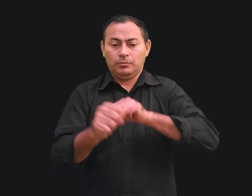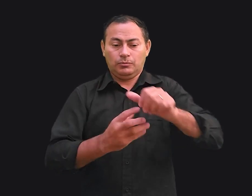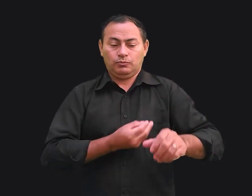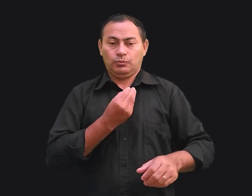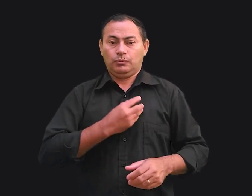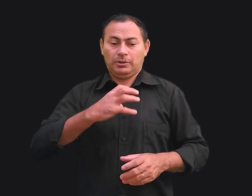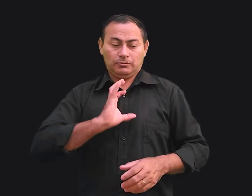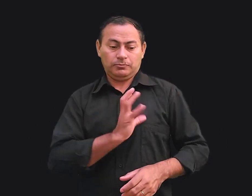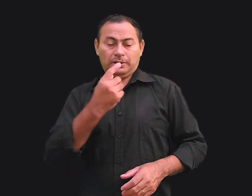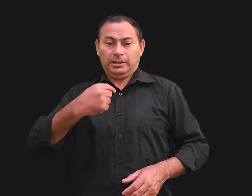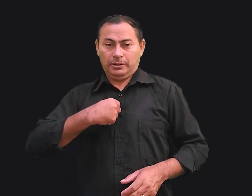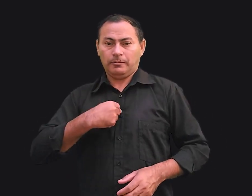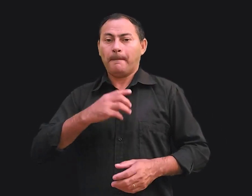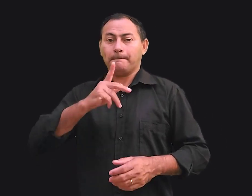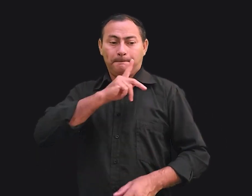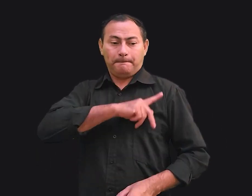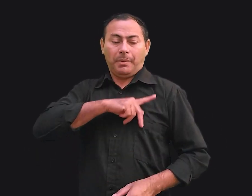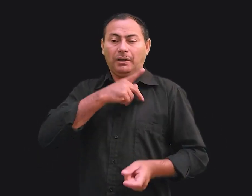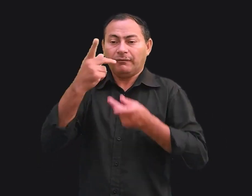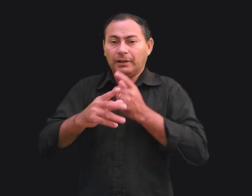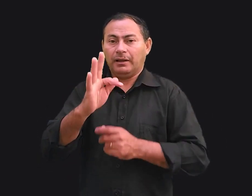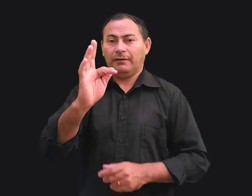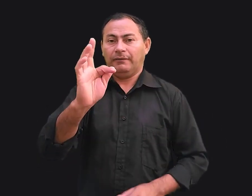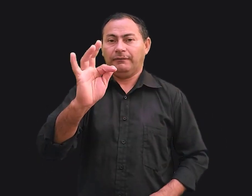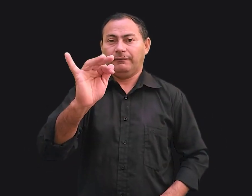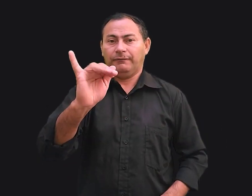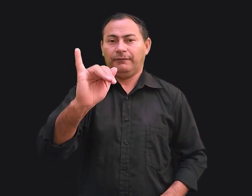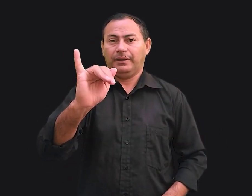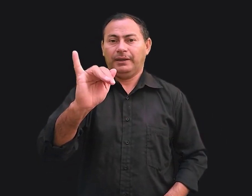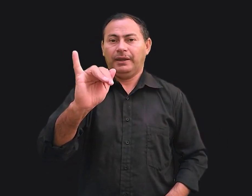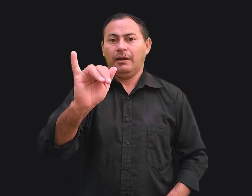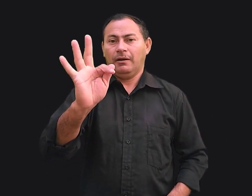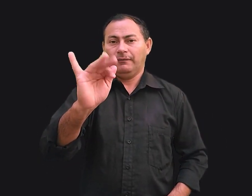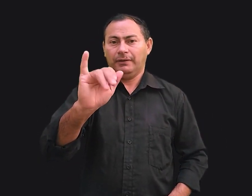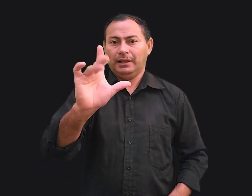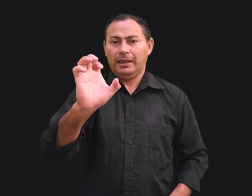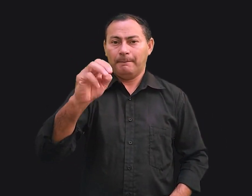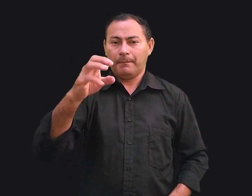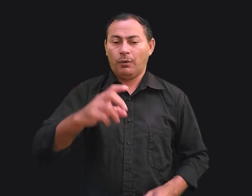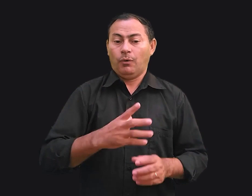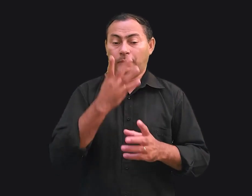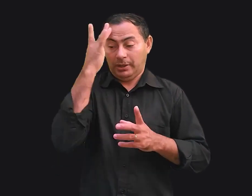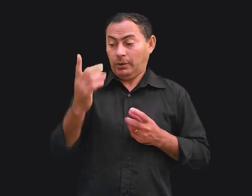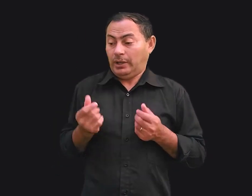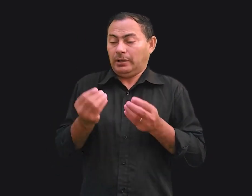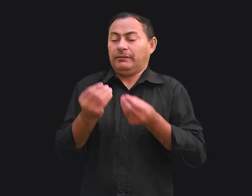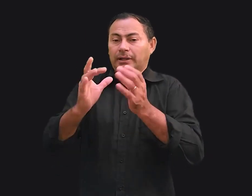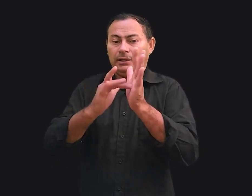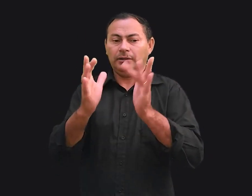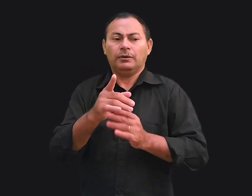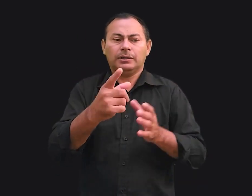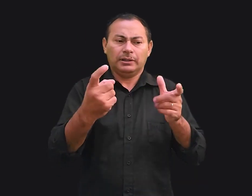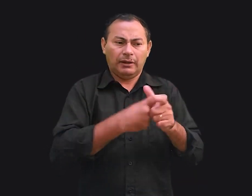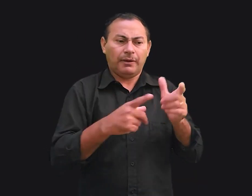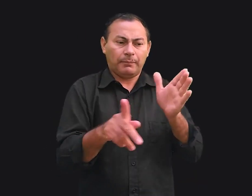eu. Paulo disse a Filemon, um homem rico que ele tinha levado a Cristo, você me deve a própria